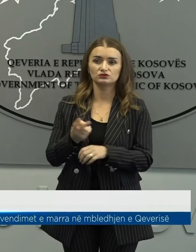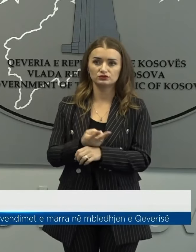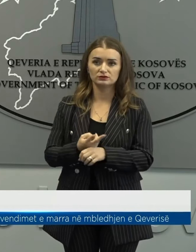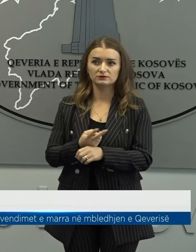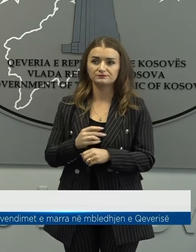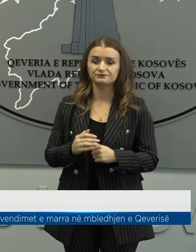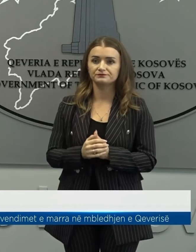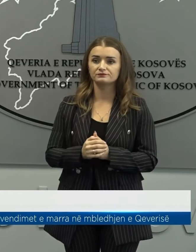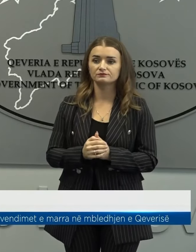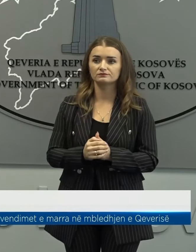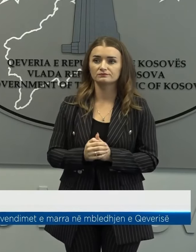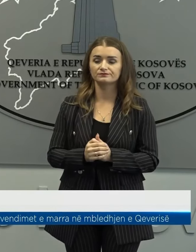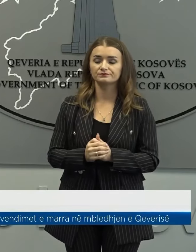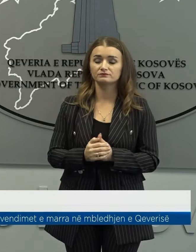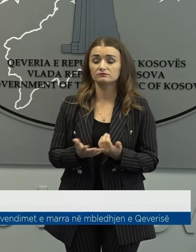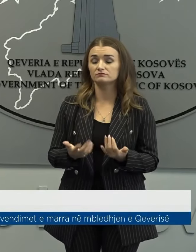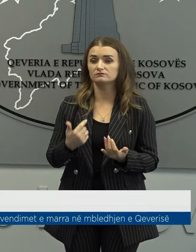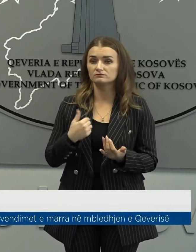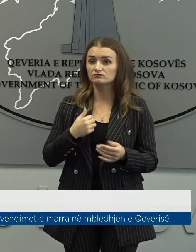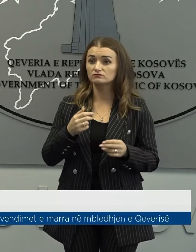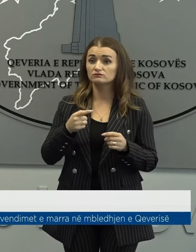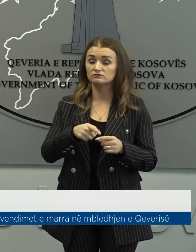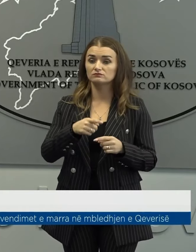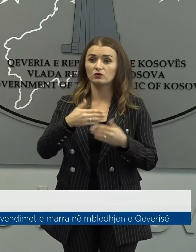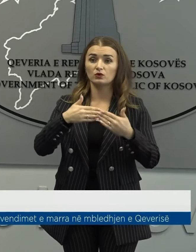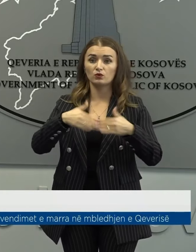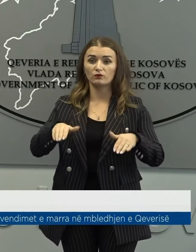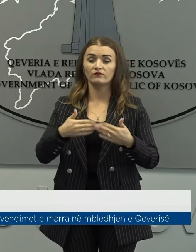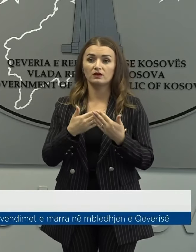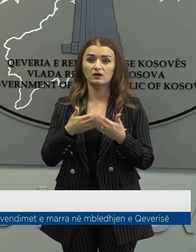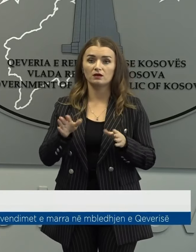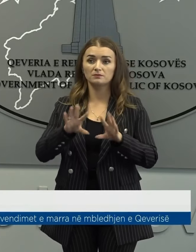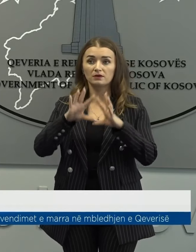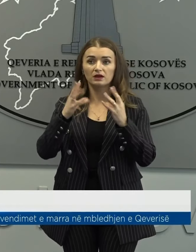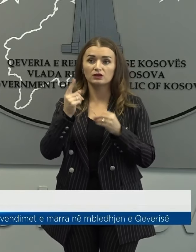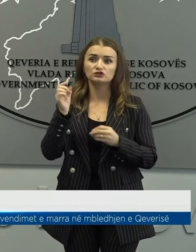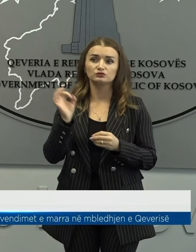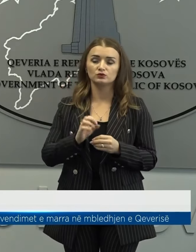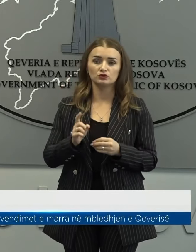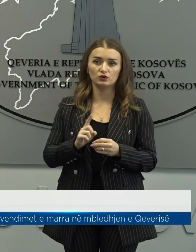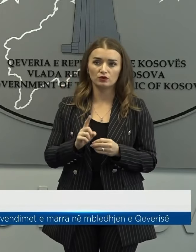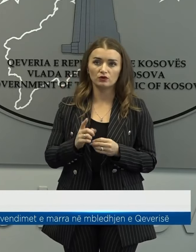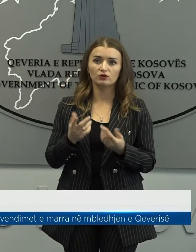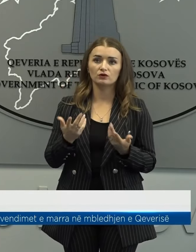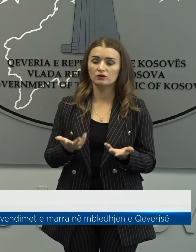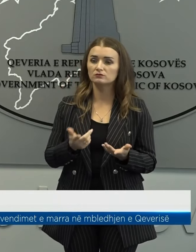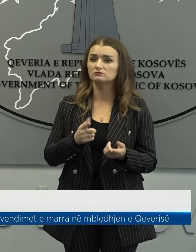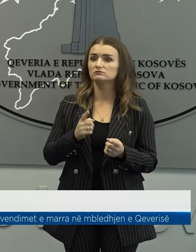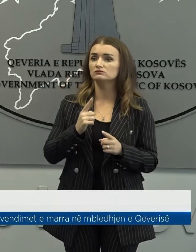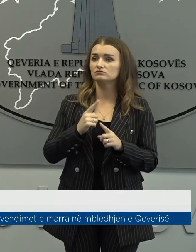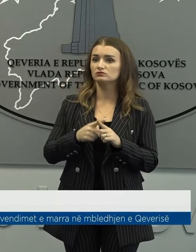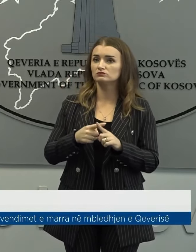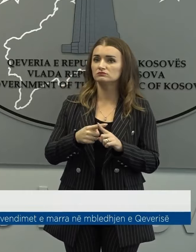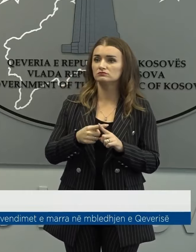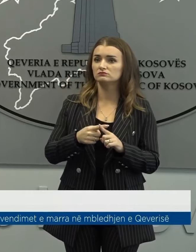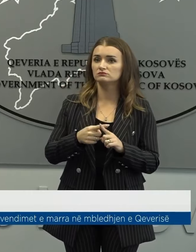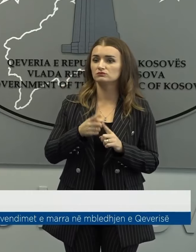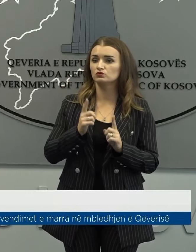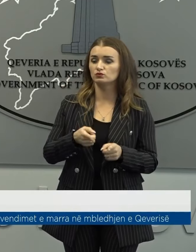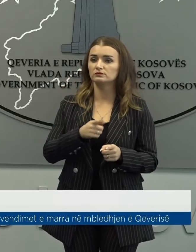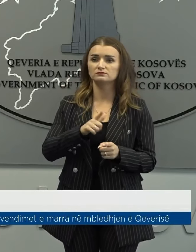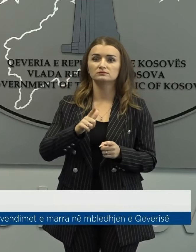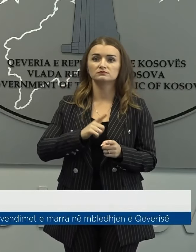të hapim kufirin e të gjitha pikat kufitare, ndërkohë që nuk e kemi marur ende skaneret, të cilët